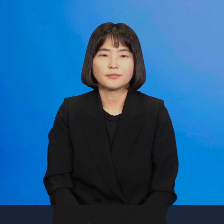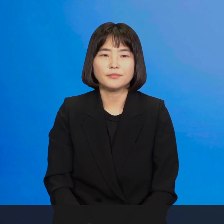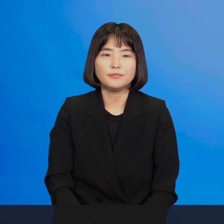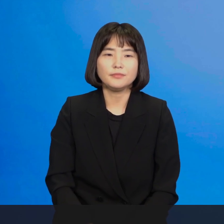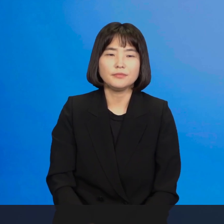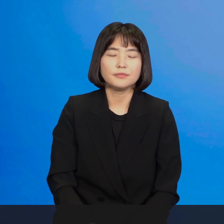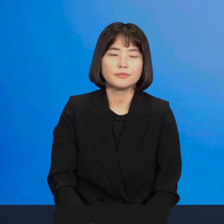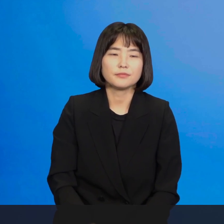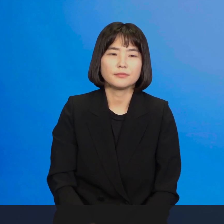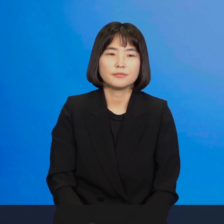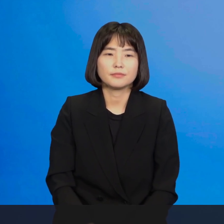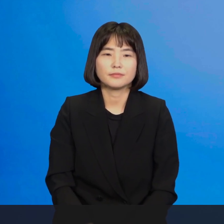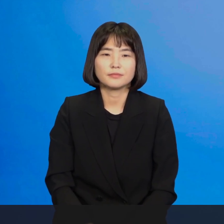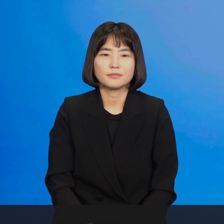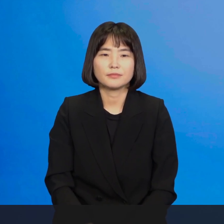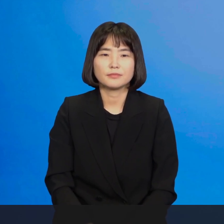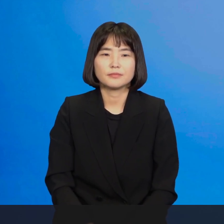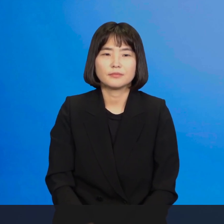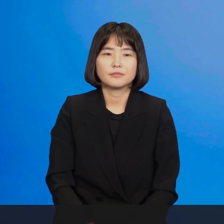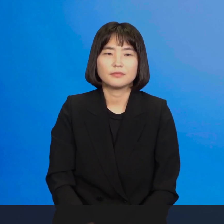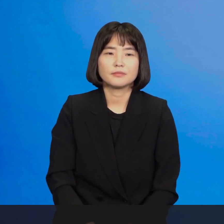따스한